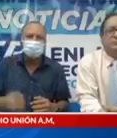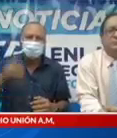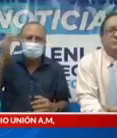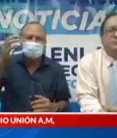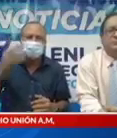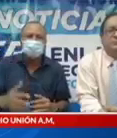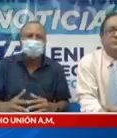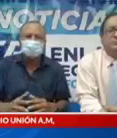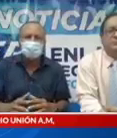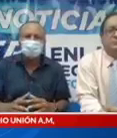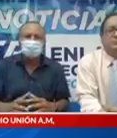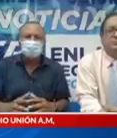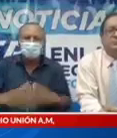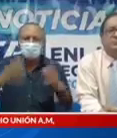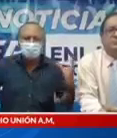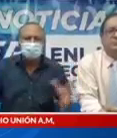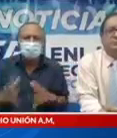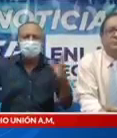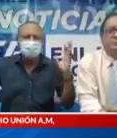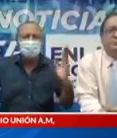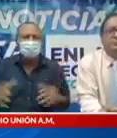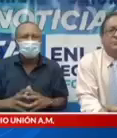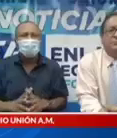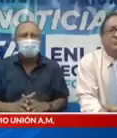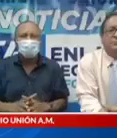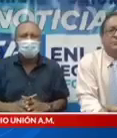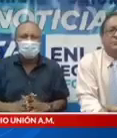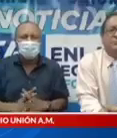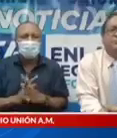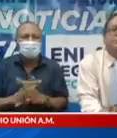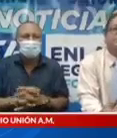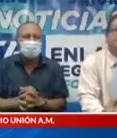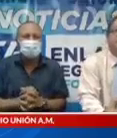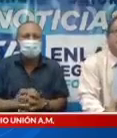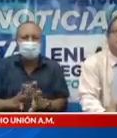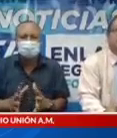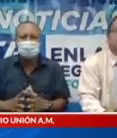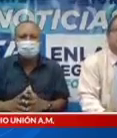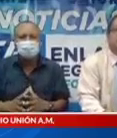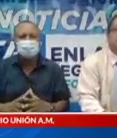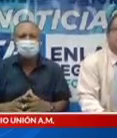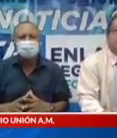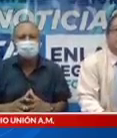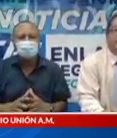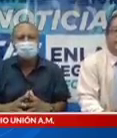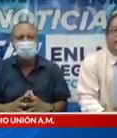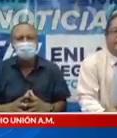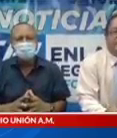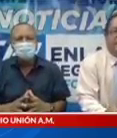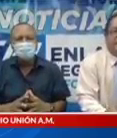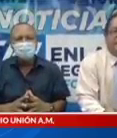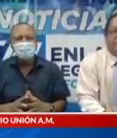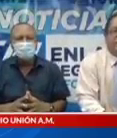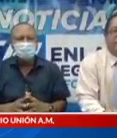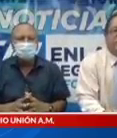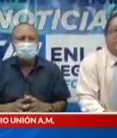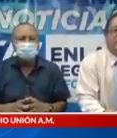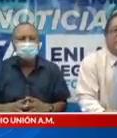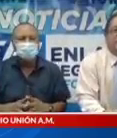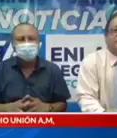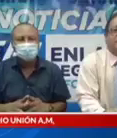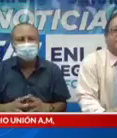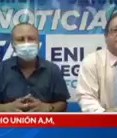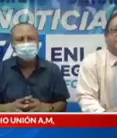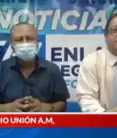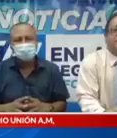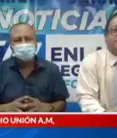necesario, desde la Asamblea Nacional, conjuntamente con algunos asambleístas. Iván, ¿tiene alguna inquietud?